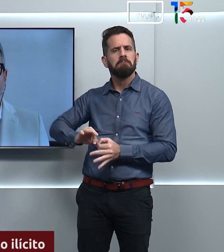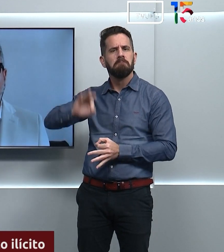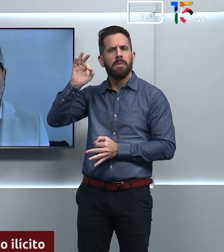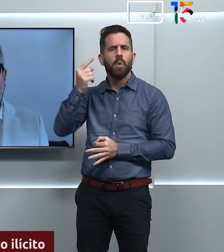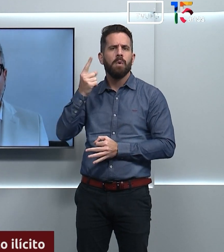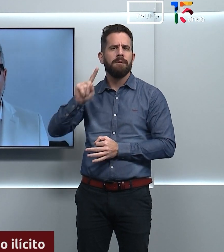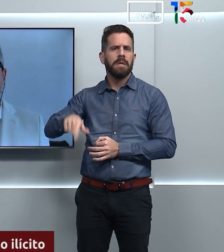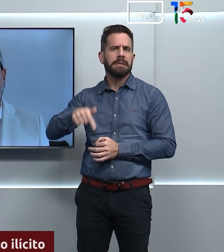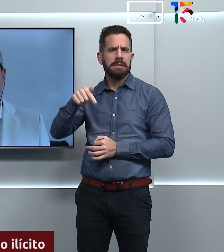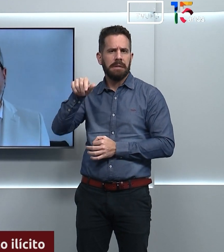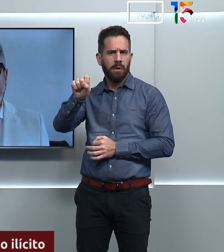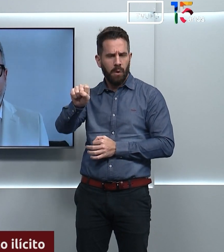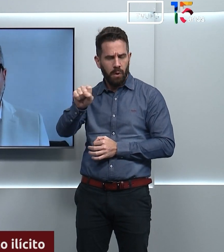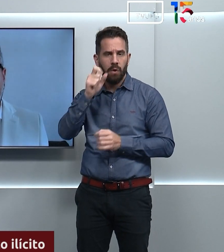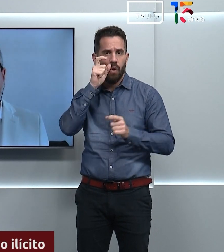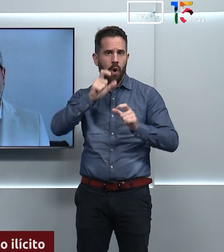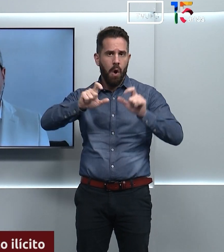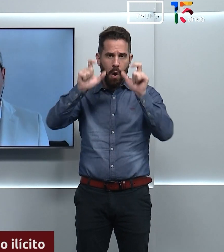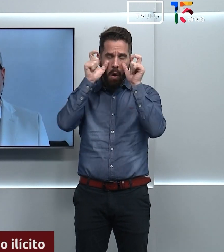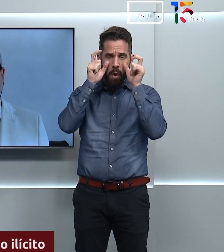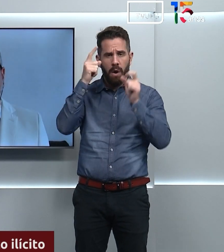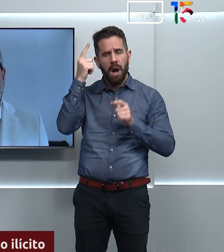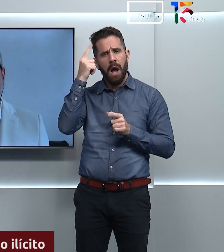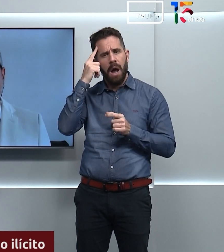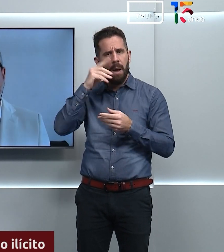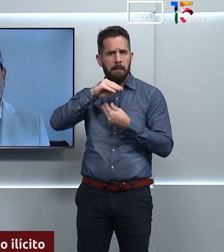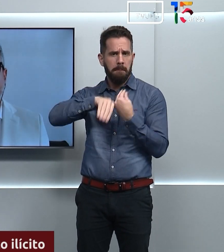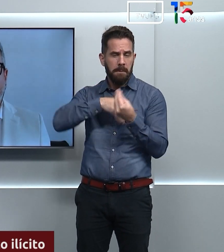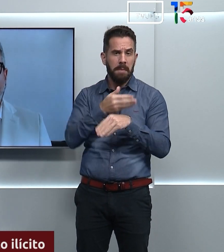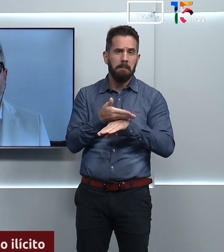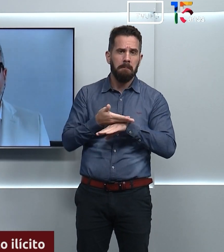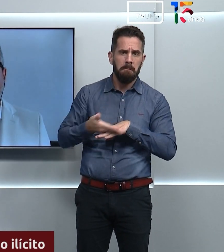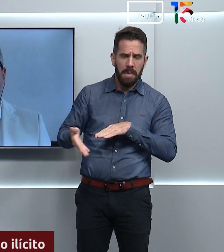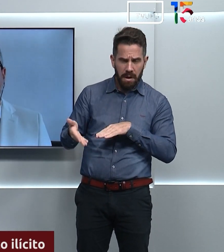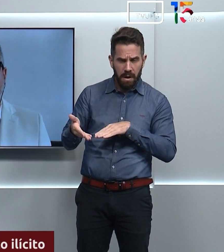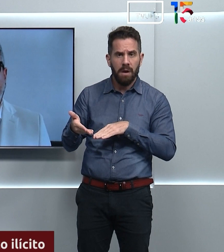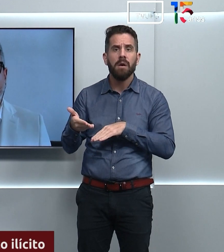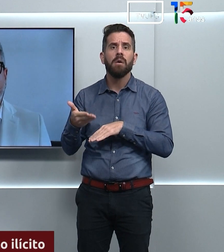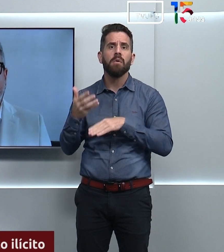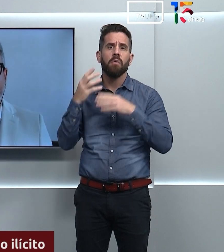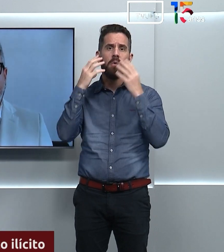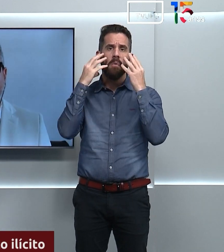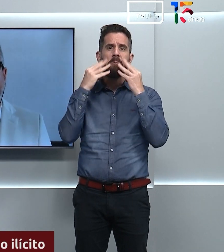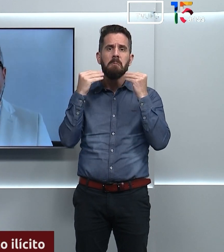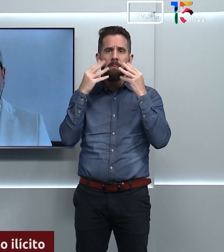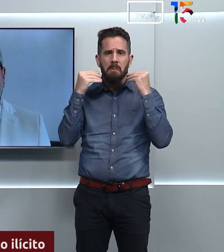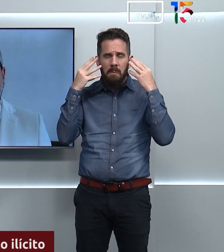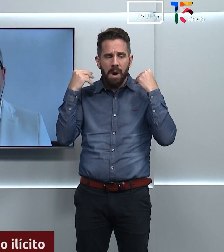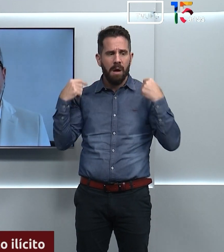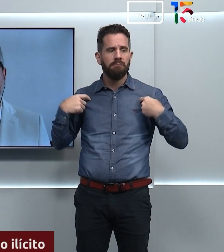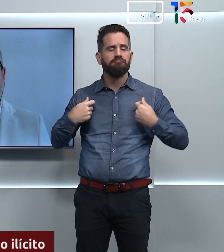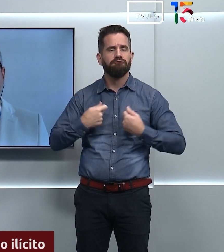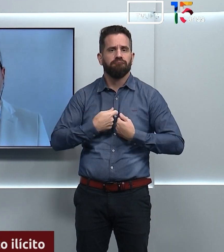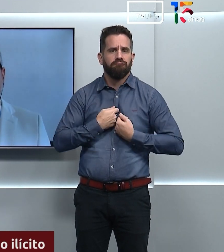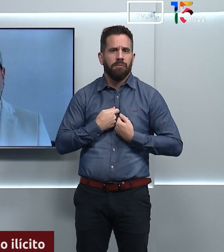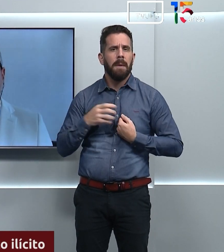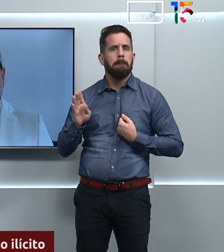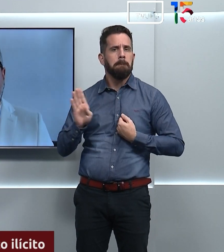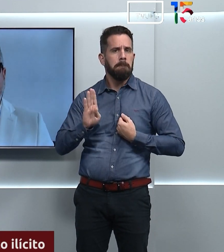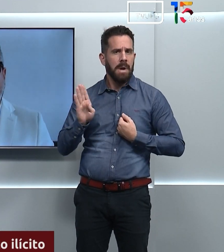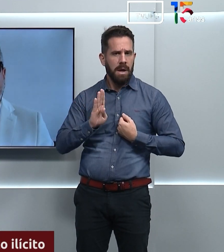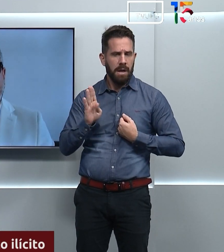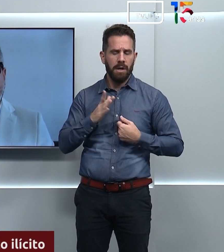estou usando óculos, tenho cabelos grisalhos, barba, estou com um blazer bege e uma